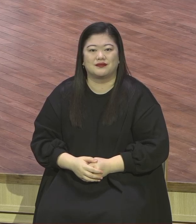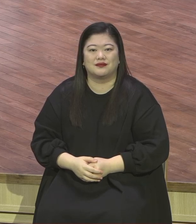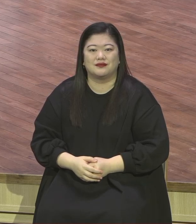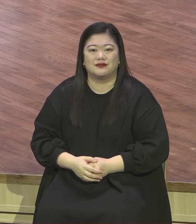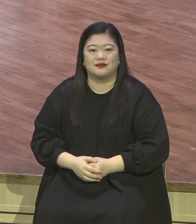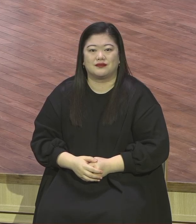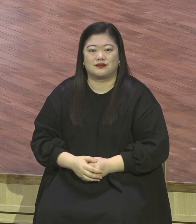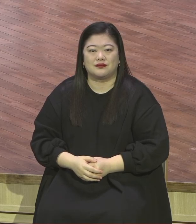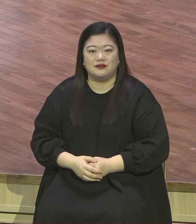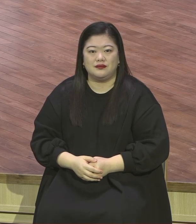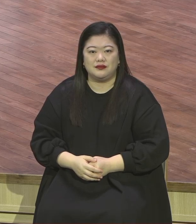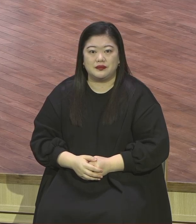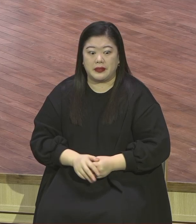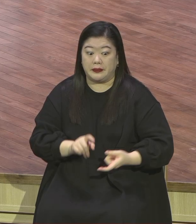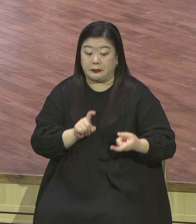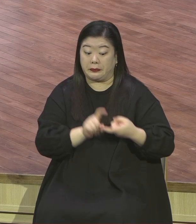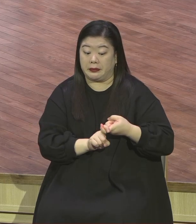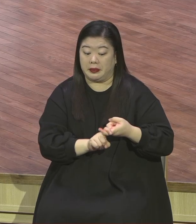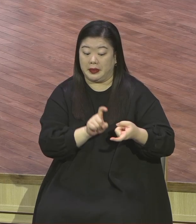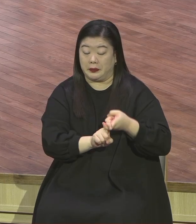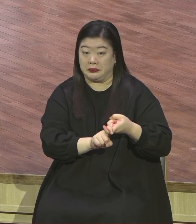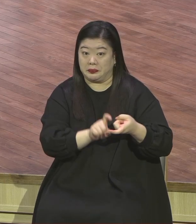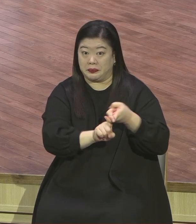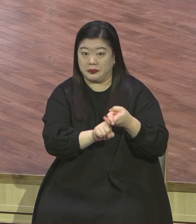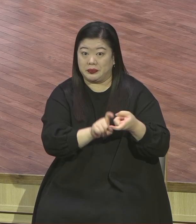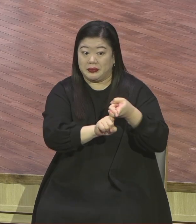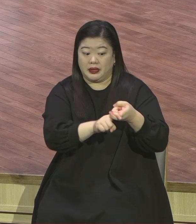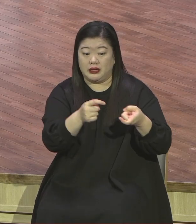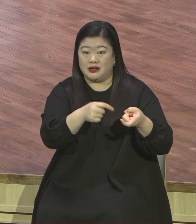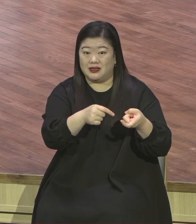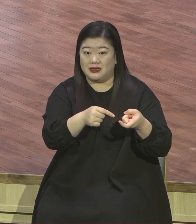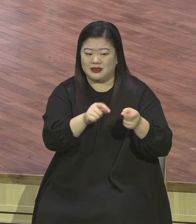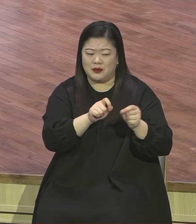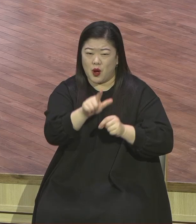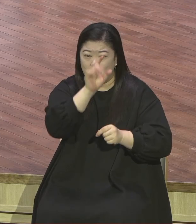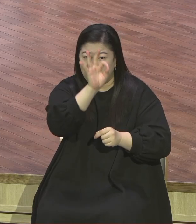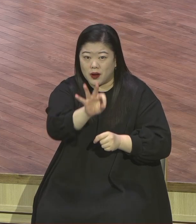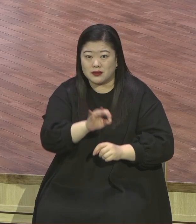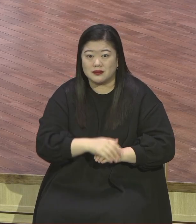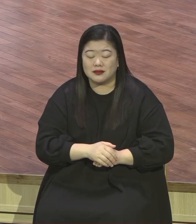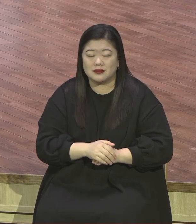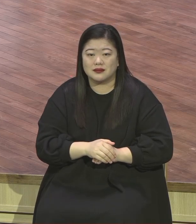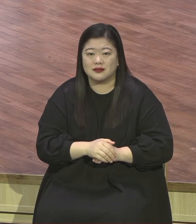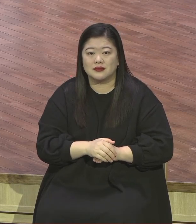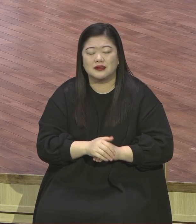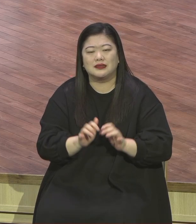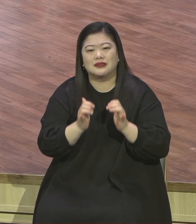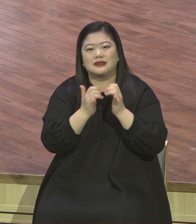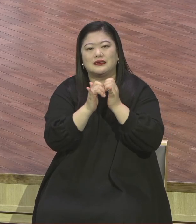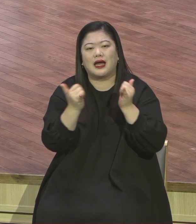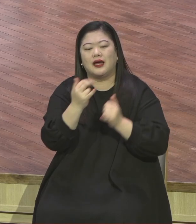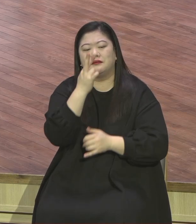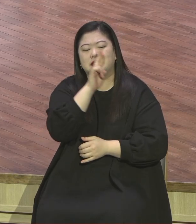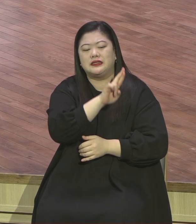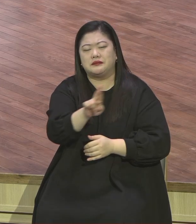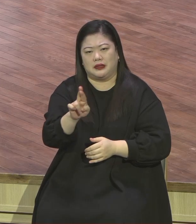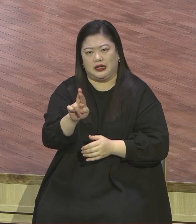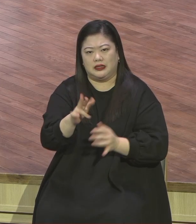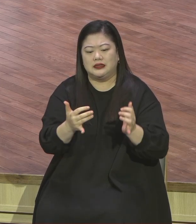확정 편향이 많이 발생하는 것이 뭐냐? 주로 다 인간관계 속에서 일어나지요.